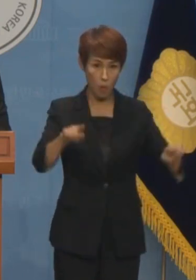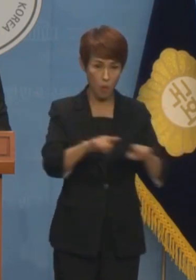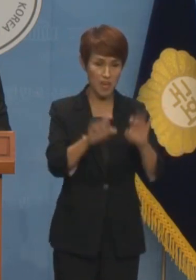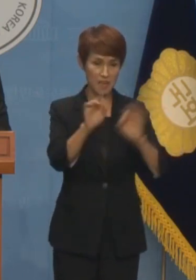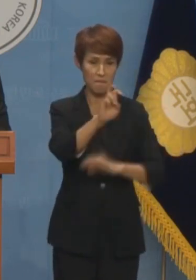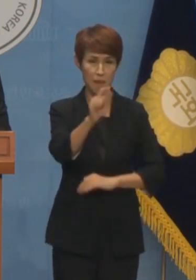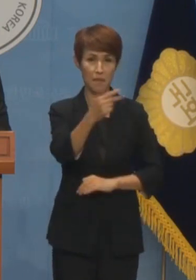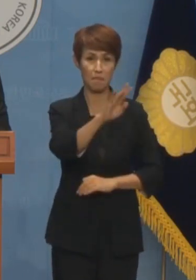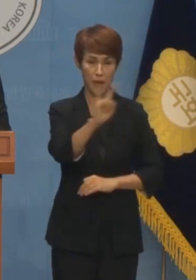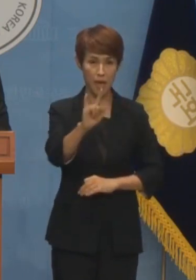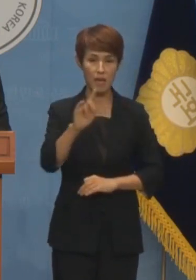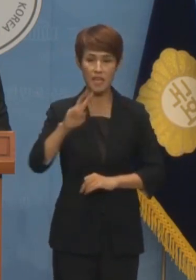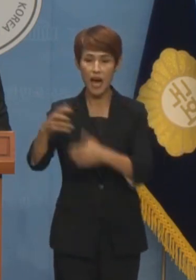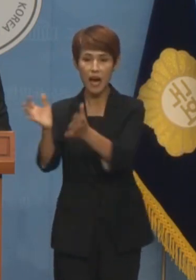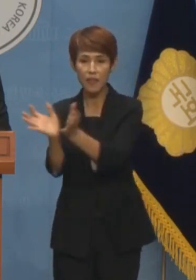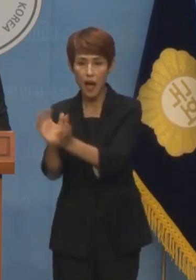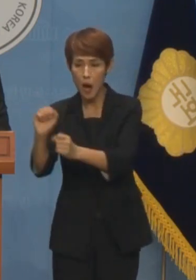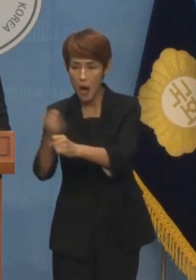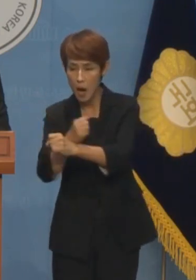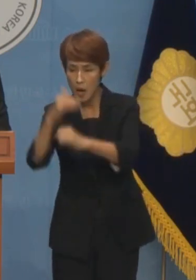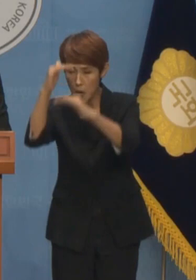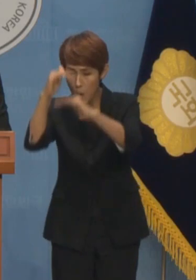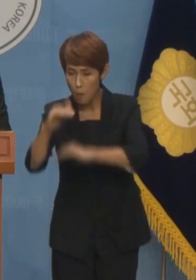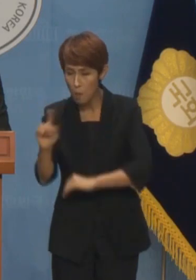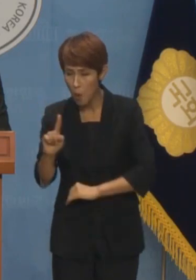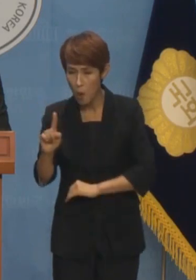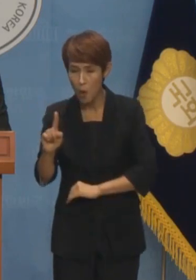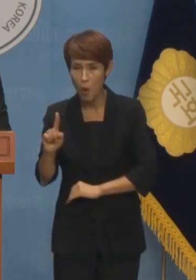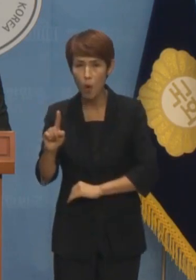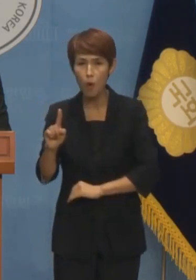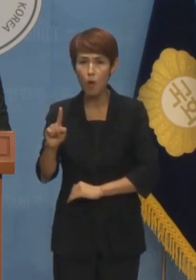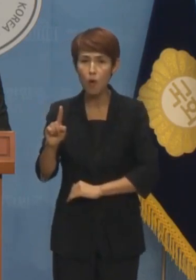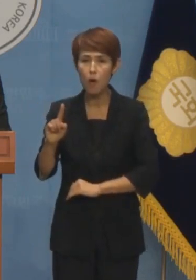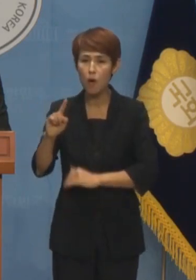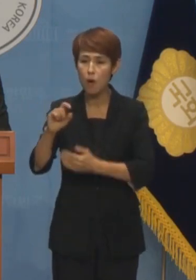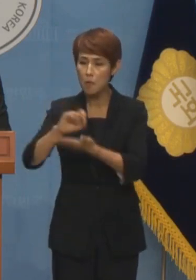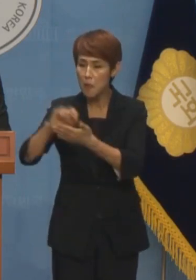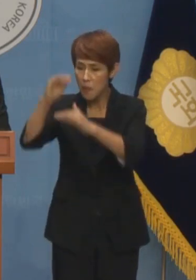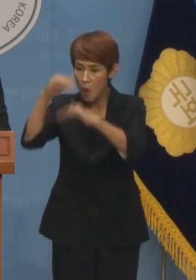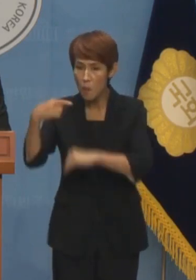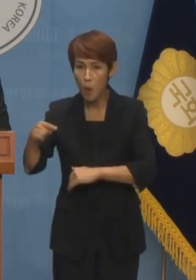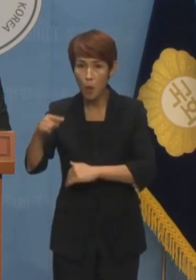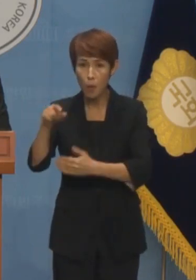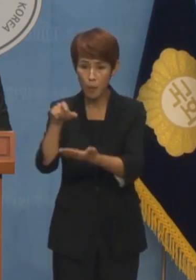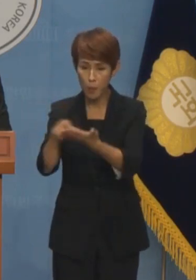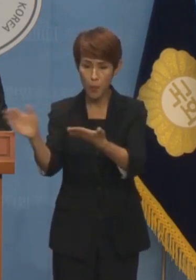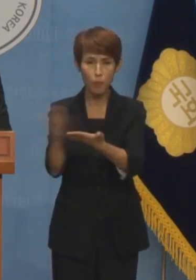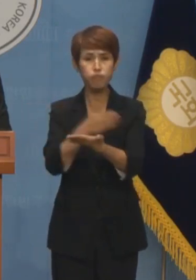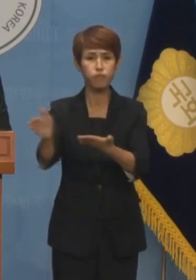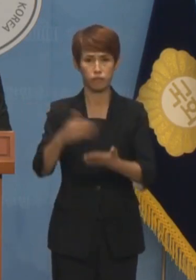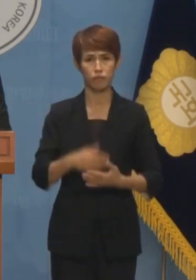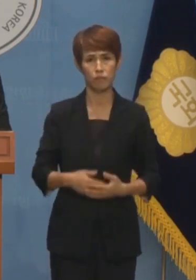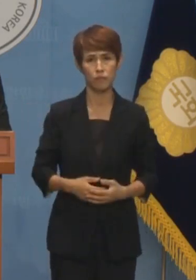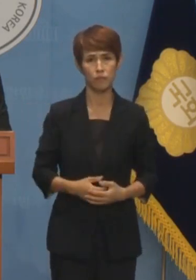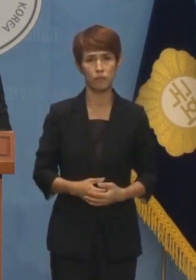김만배 씨와 야당이 어떻게 공모했는지, 무엇을 소통했는지에 대한 내용은 전혀 없다고